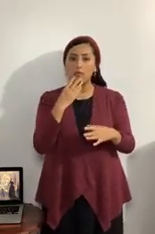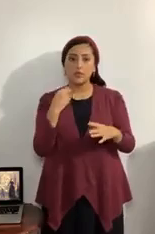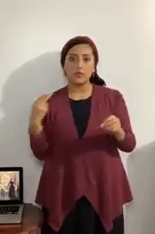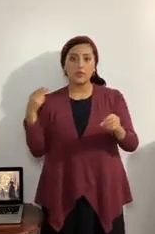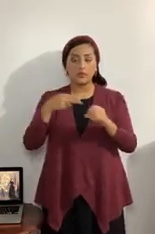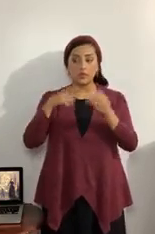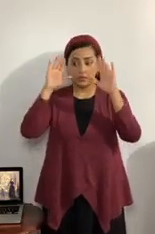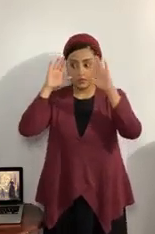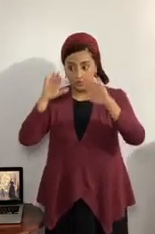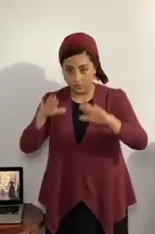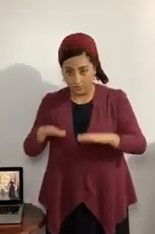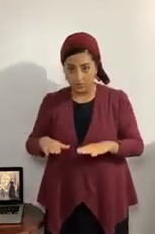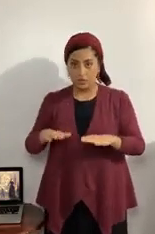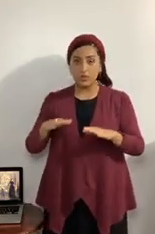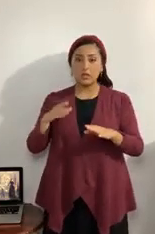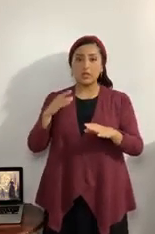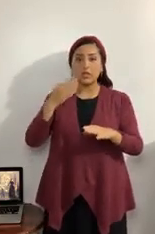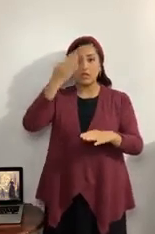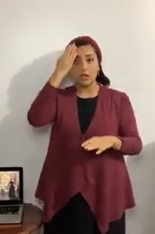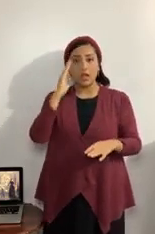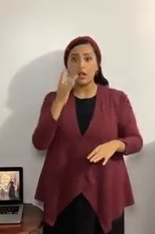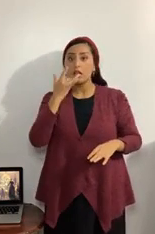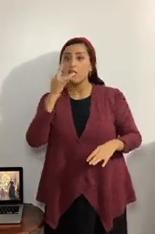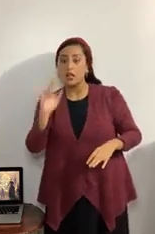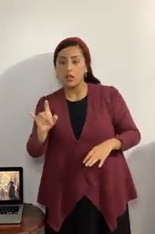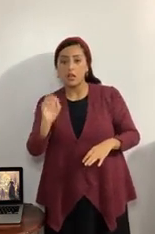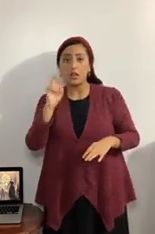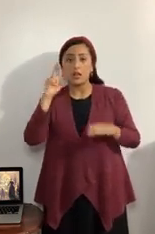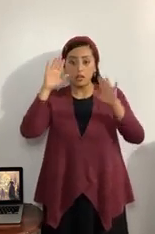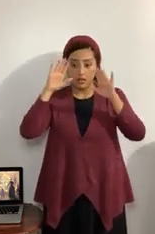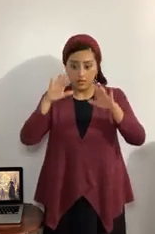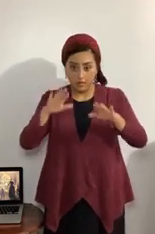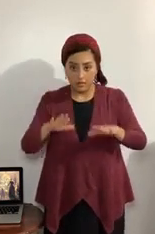al Dios de la fortuna y adorar al Dios destino. No todos.